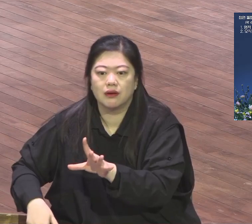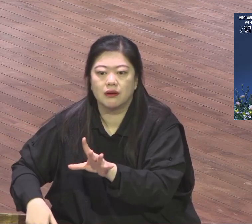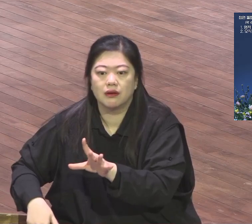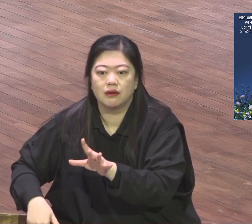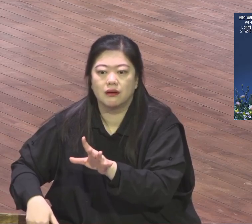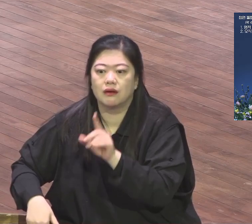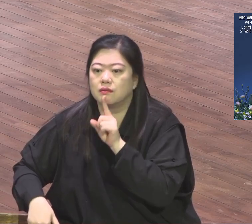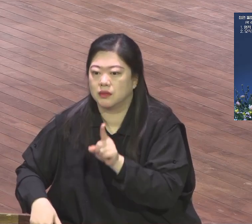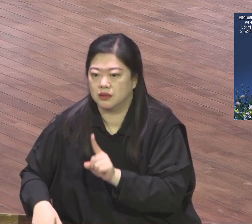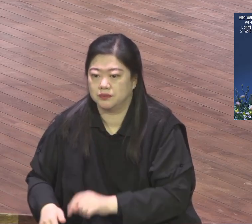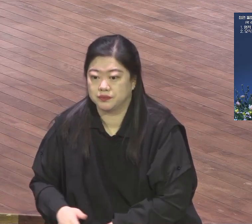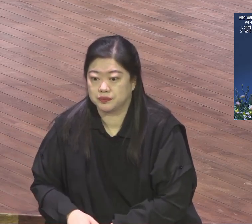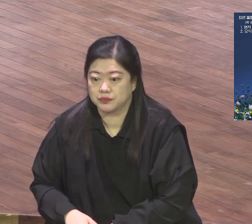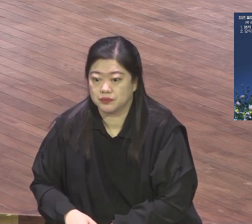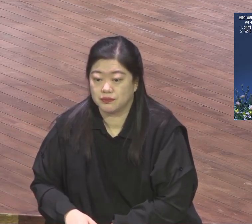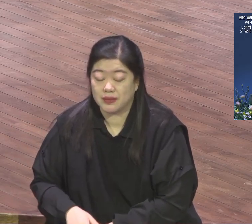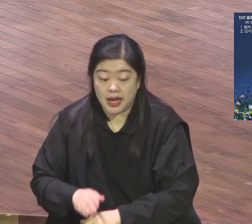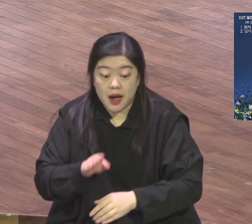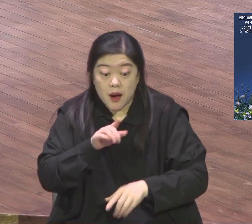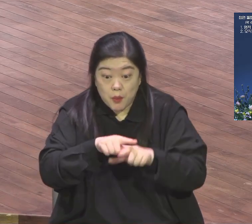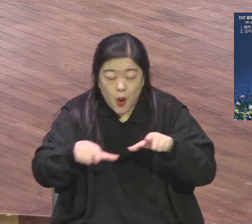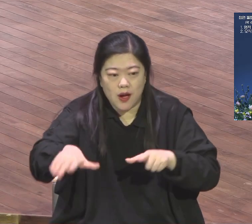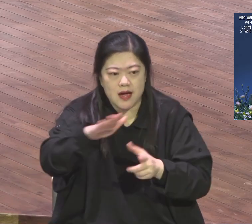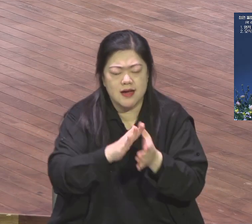뭐냐? 영적 본질입니다. 본질.